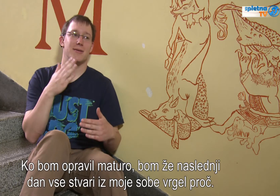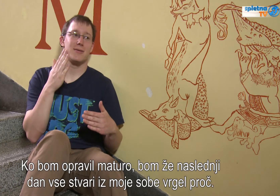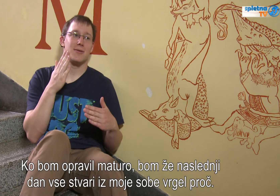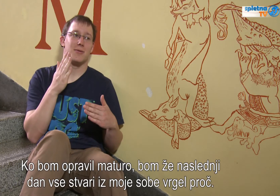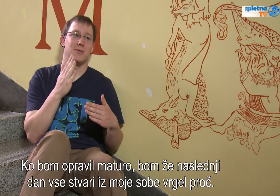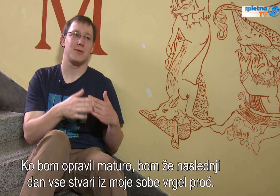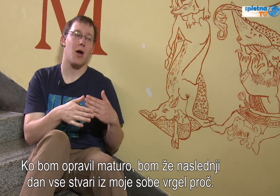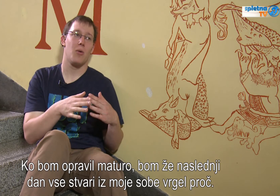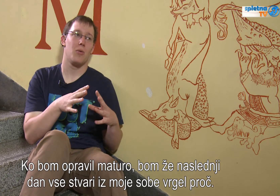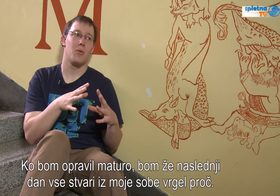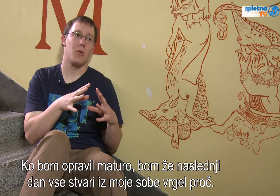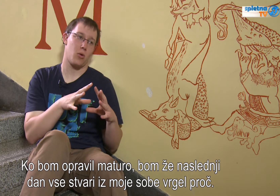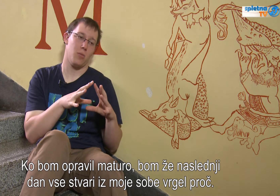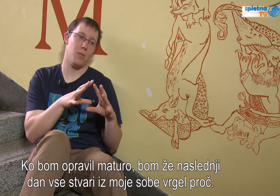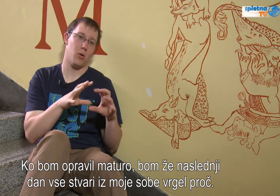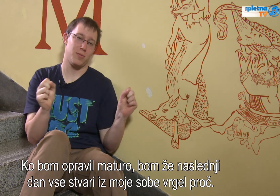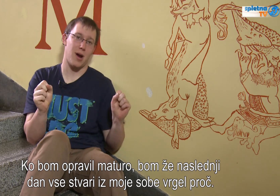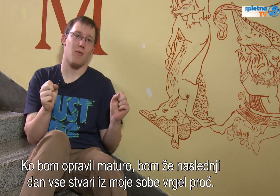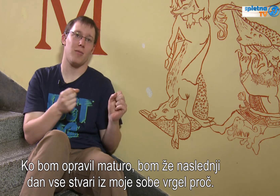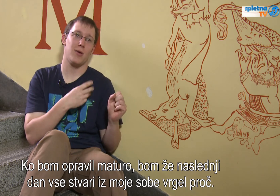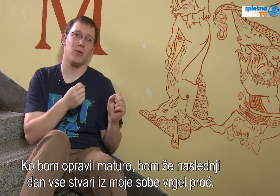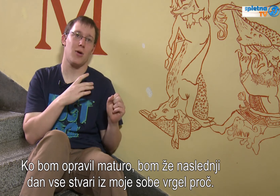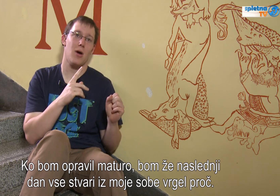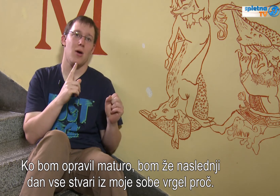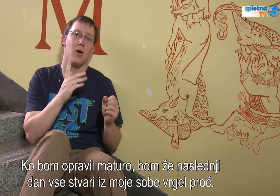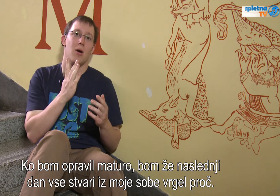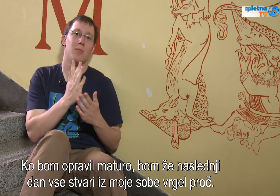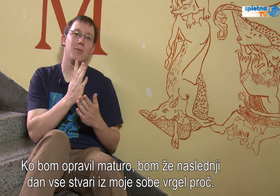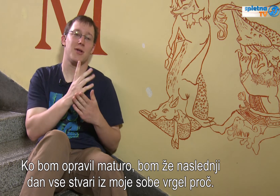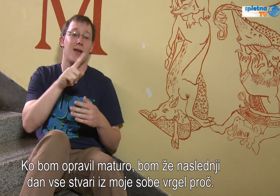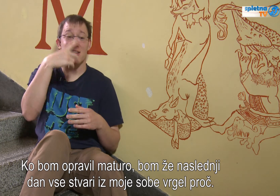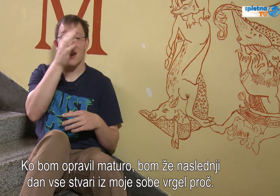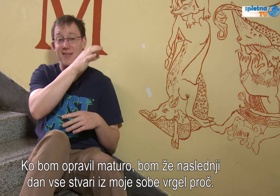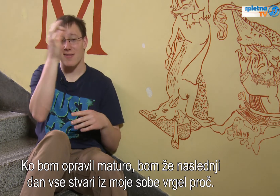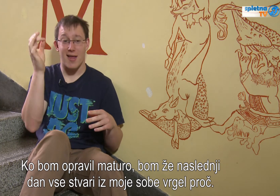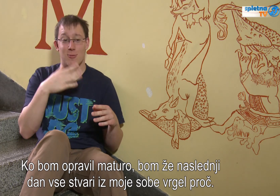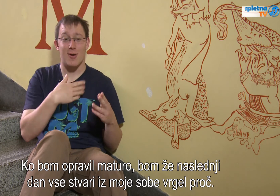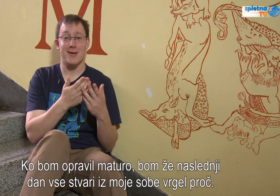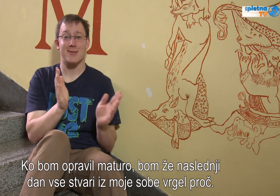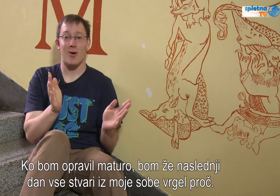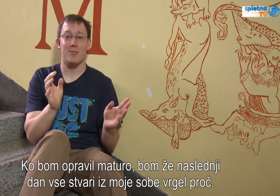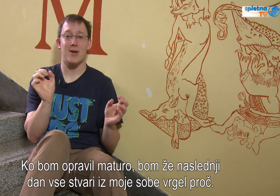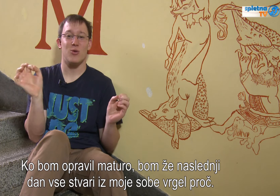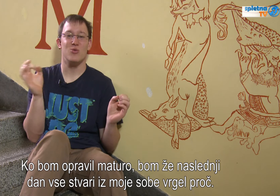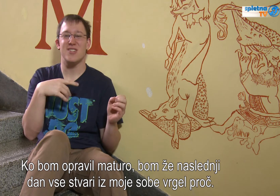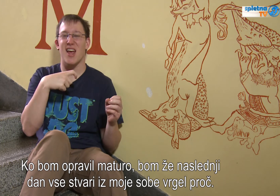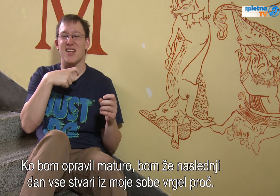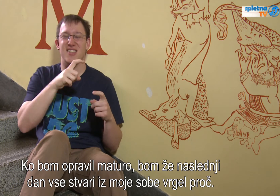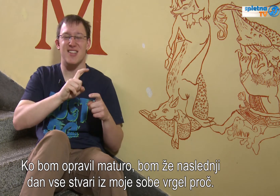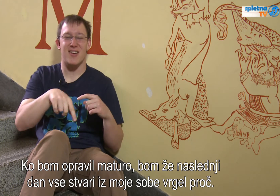jaz končal, ko bom odpravil maturo, bom že naslednji dan v moji sobi vse